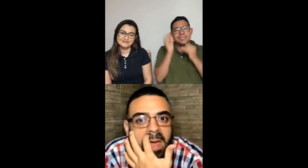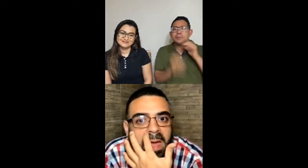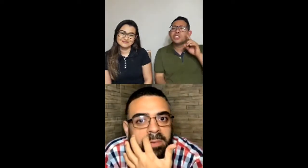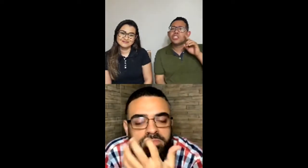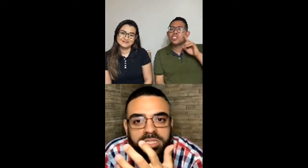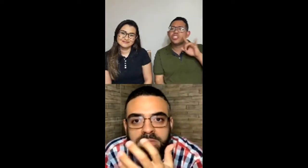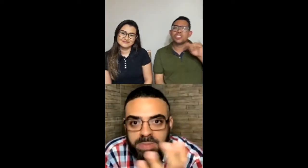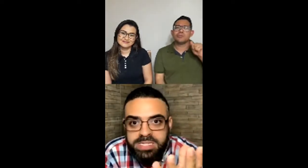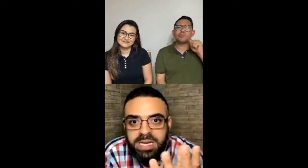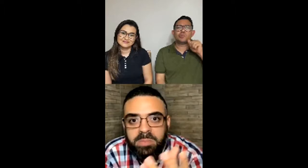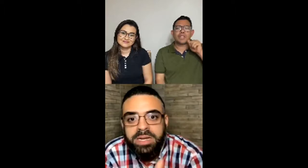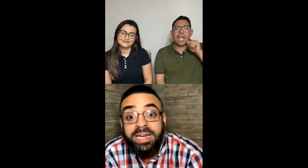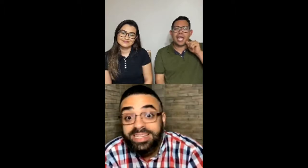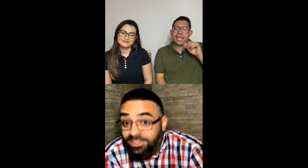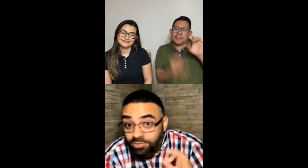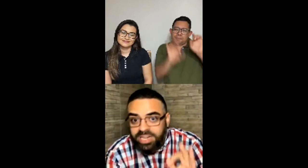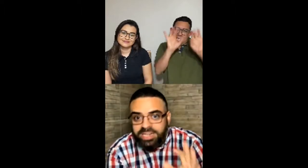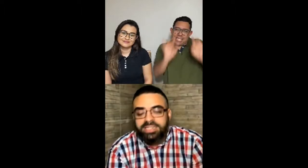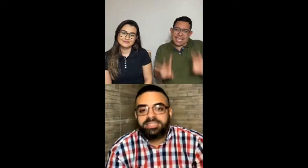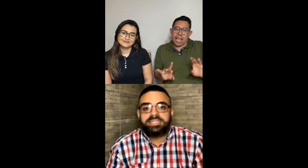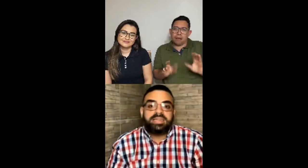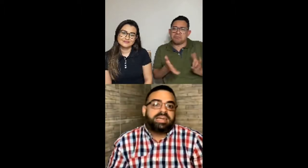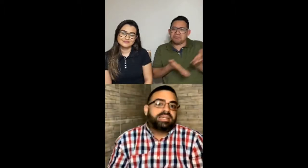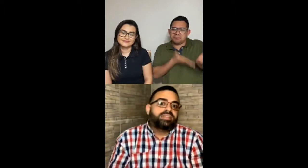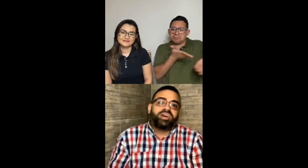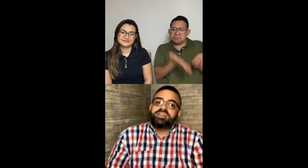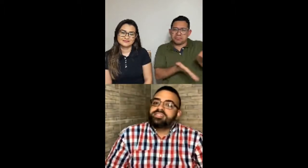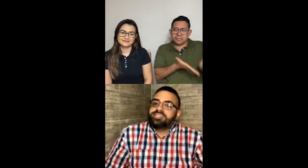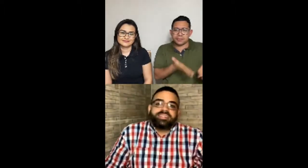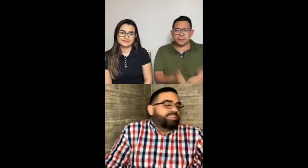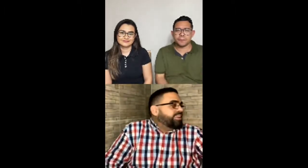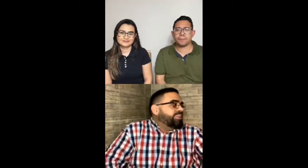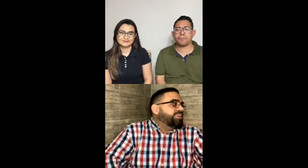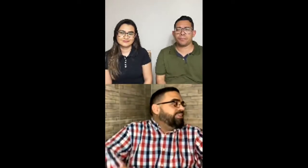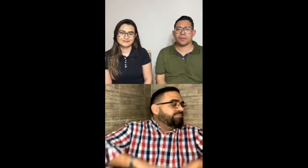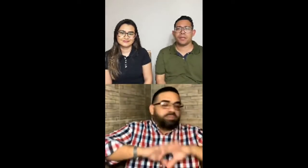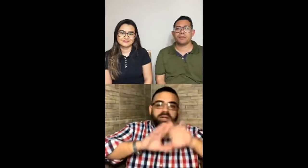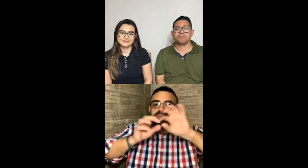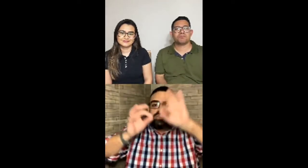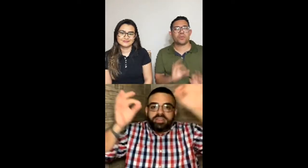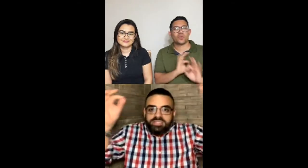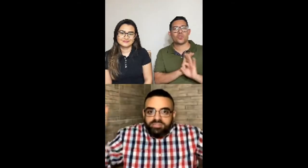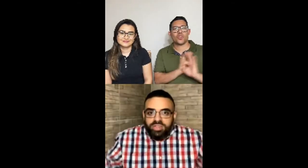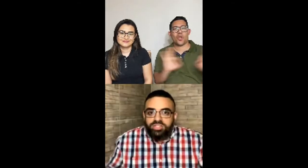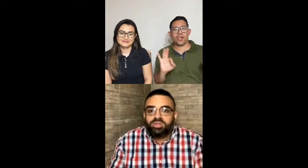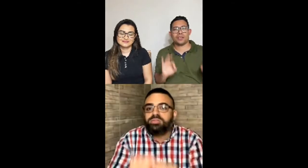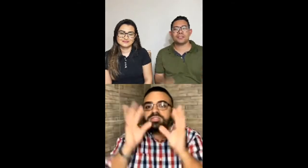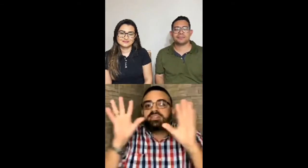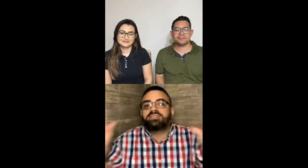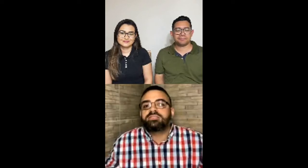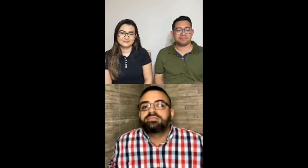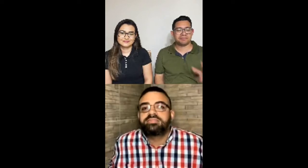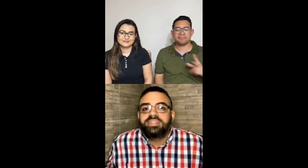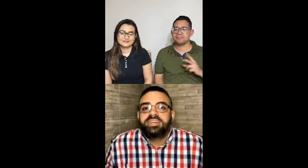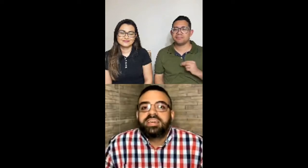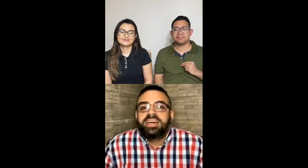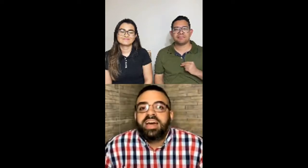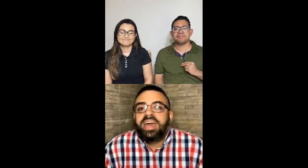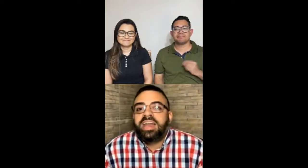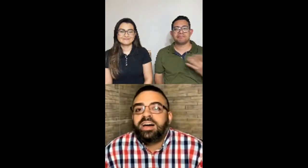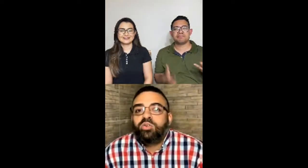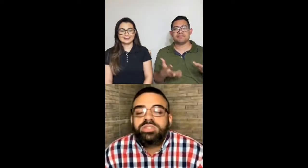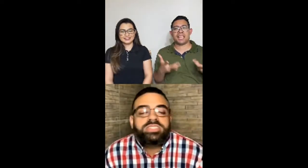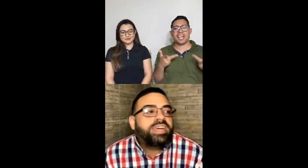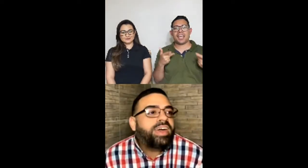hoje. Escolheram, tipo Dia da Mulher, alguma coisa assim, sabe? Um dia especial para ela, e foi aquele dia. Nossa,